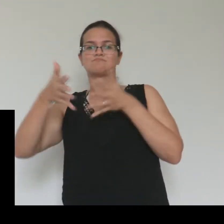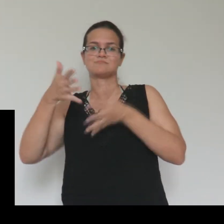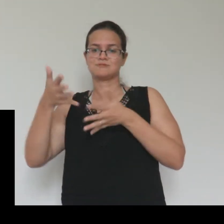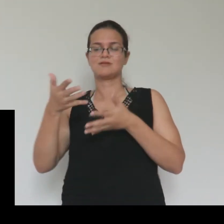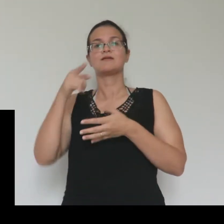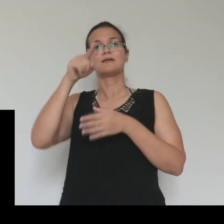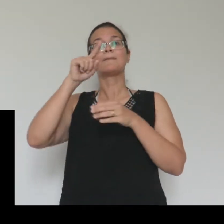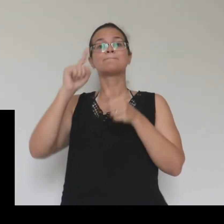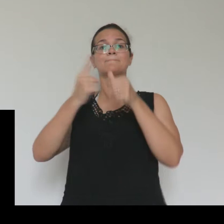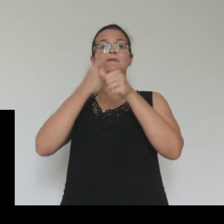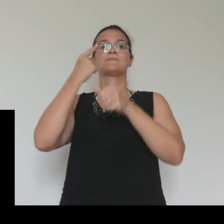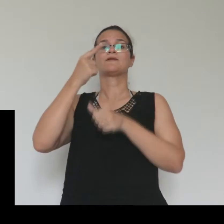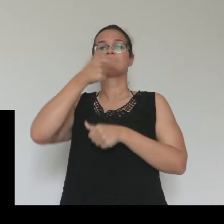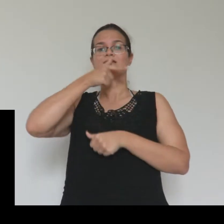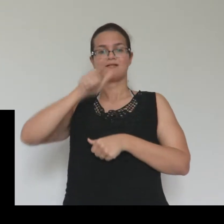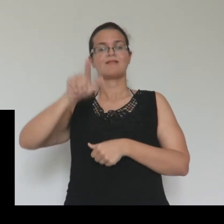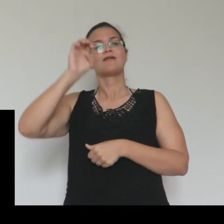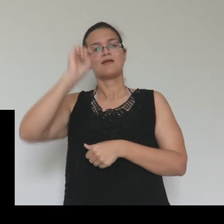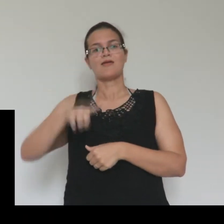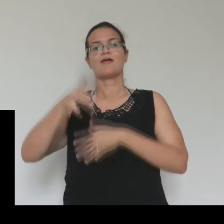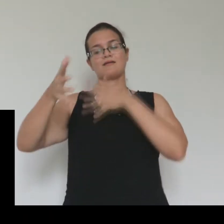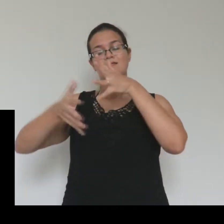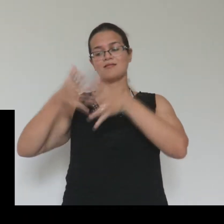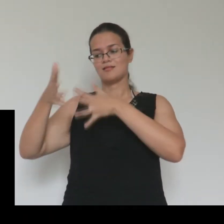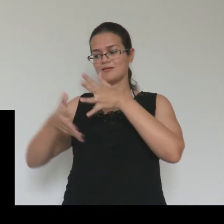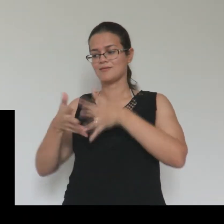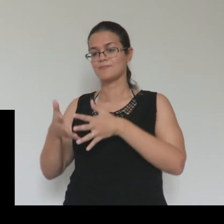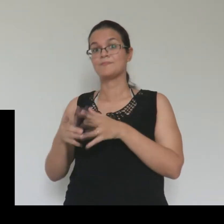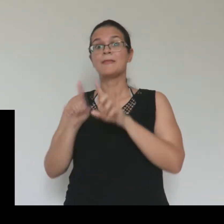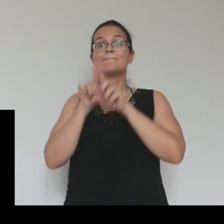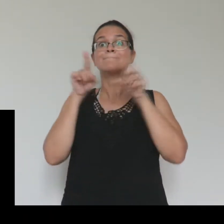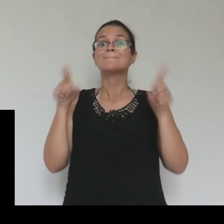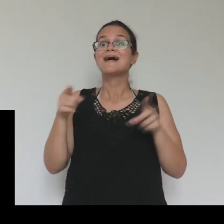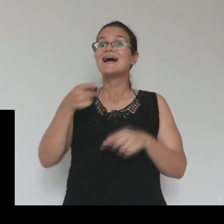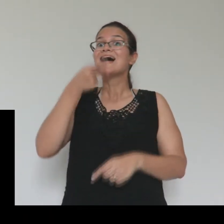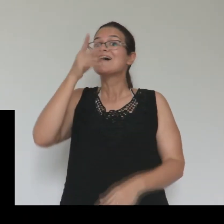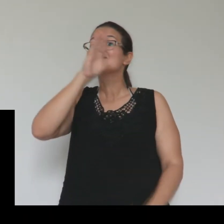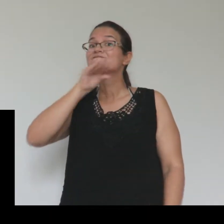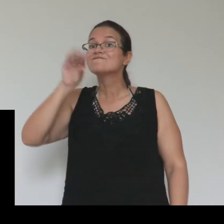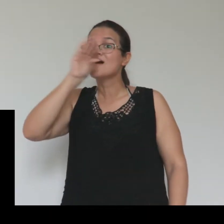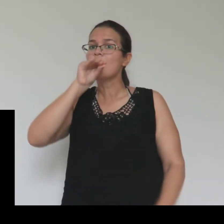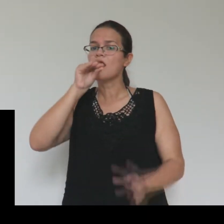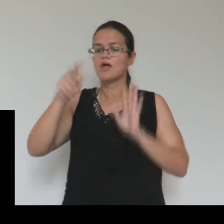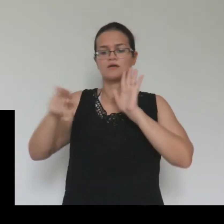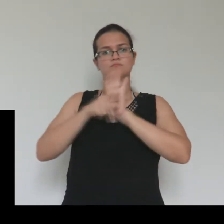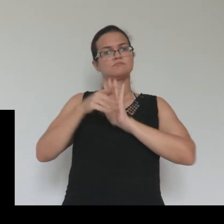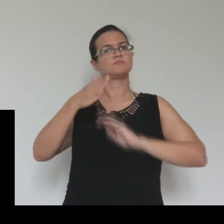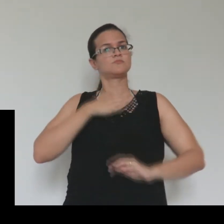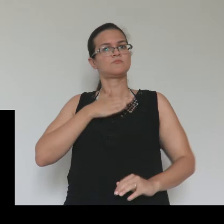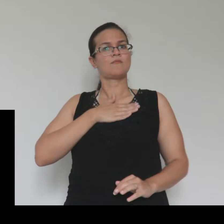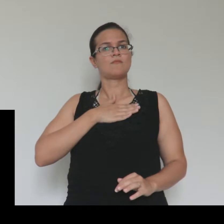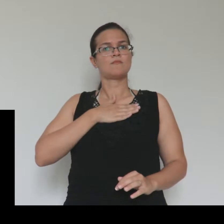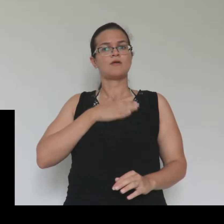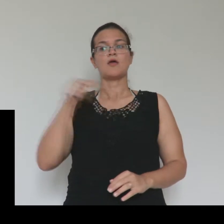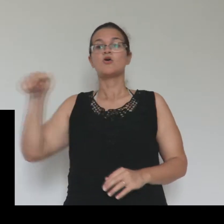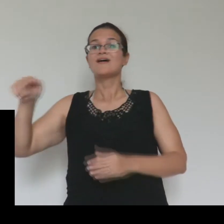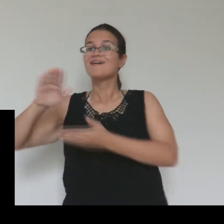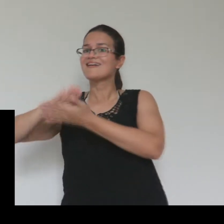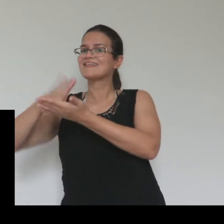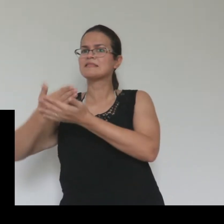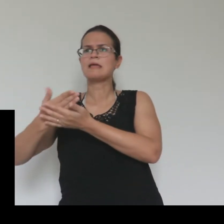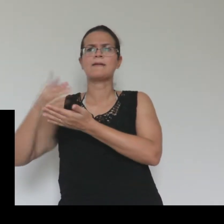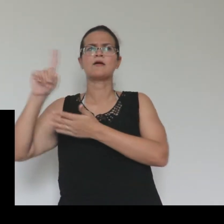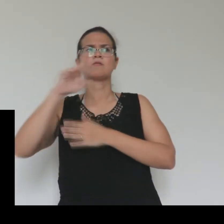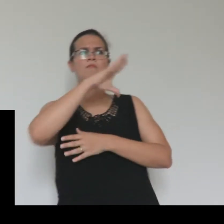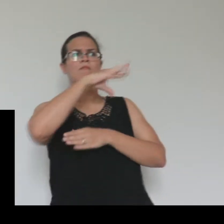que é a língua de sinais. Porém, a fala, ela é totalmente do surdo. O intérprete, em nenhum